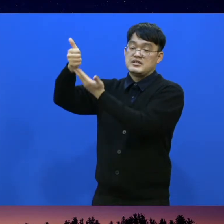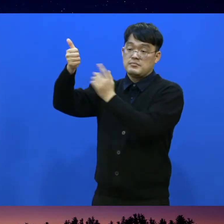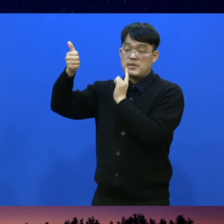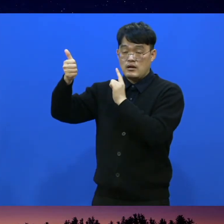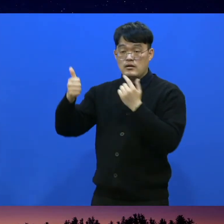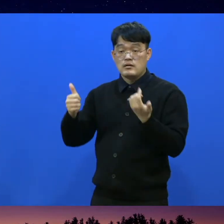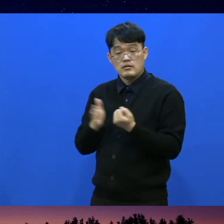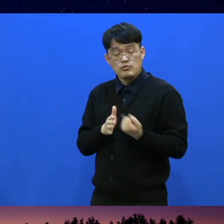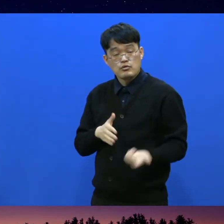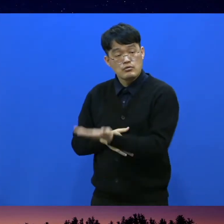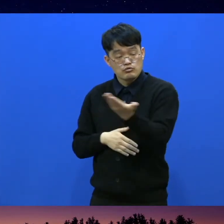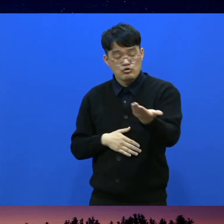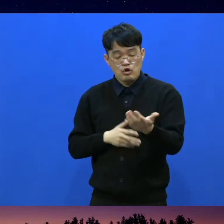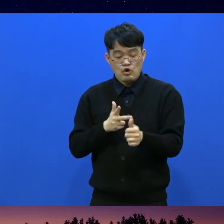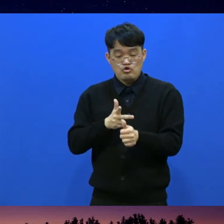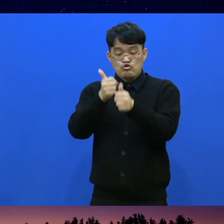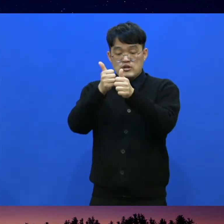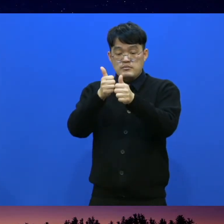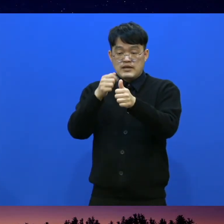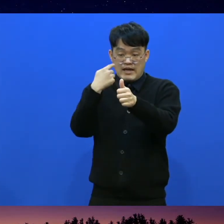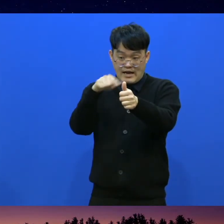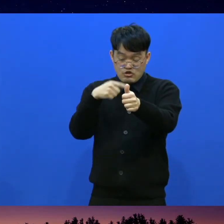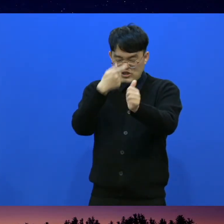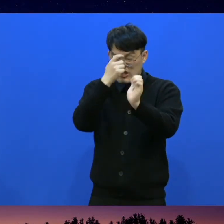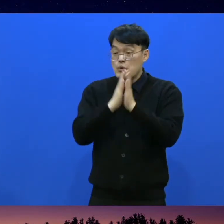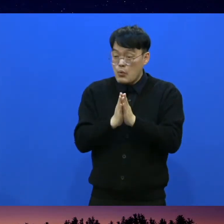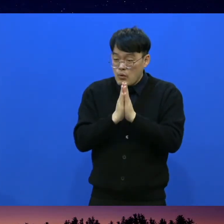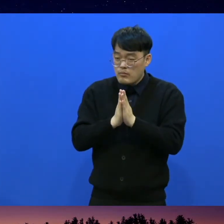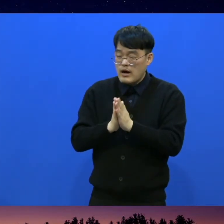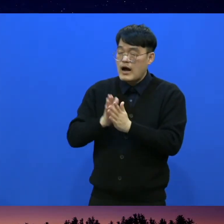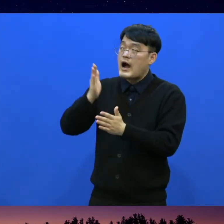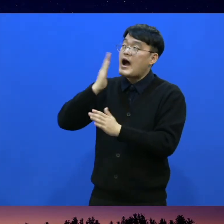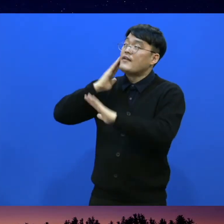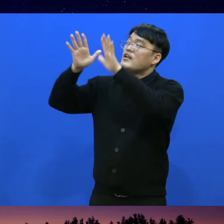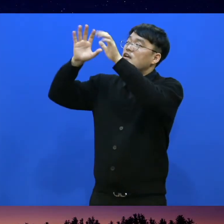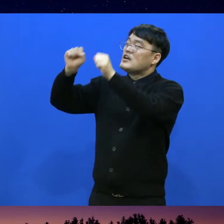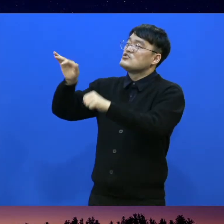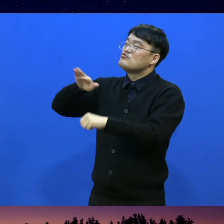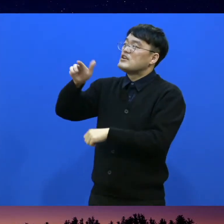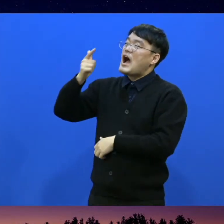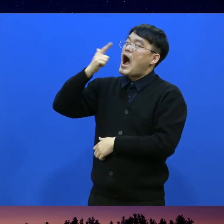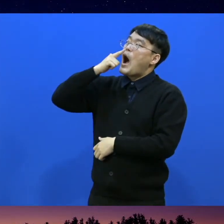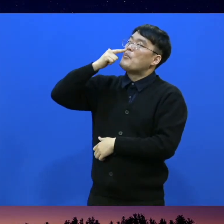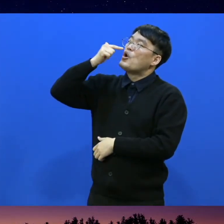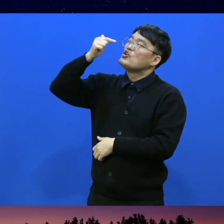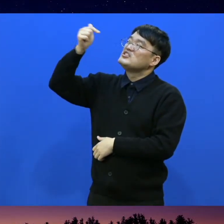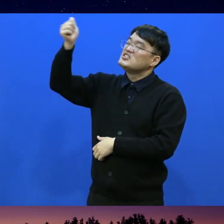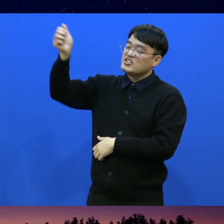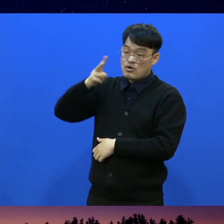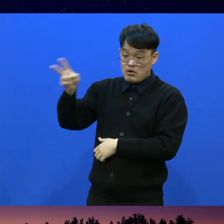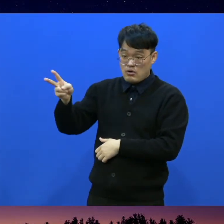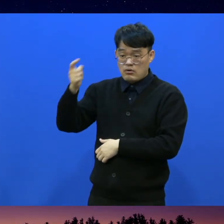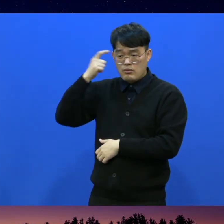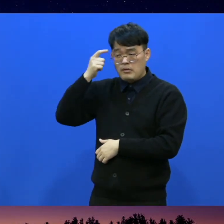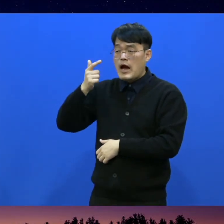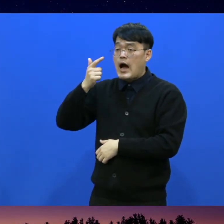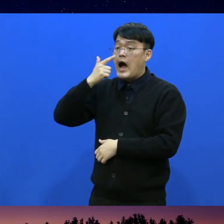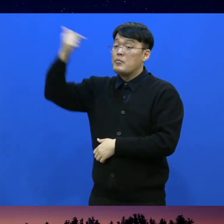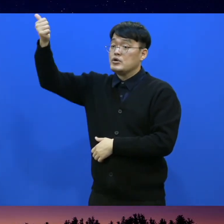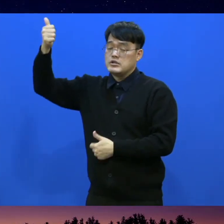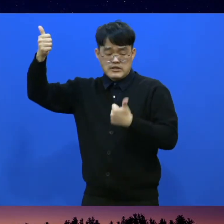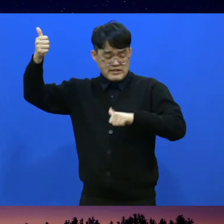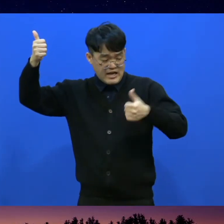여러분들 있잖아요. 6장에 하늘에 계신 우리 아버지요. 이 아버지는 자녀의 필요를 누구보다도 잘